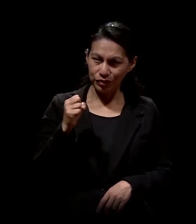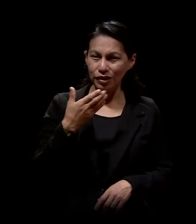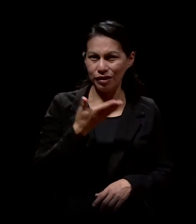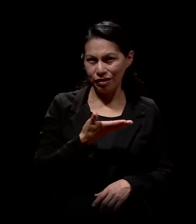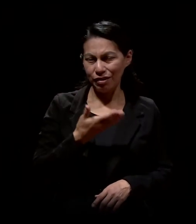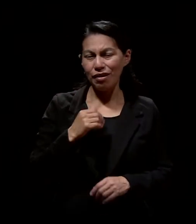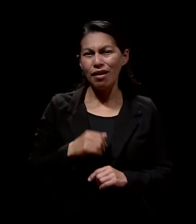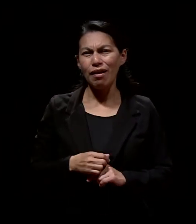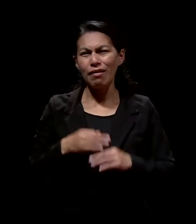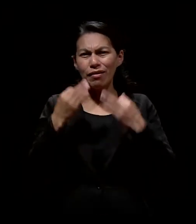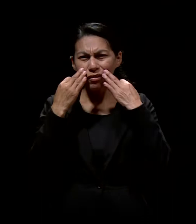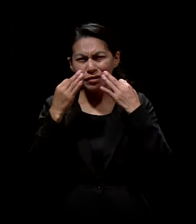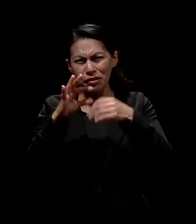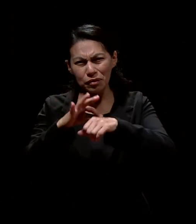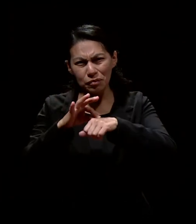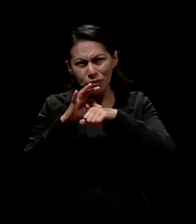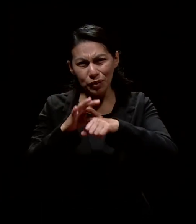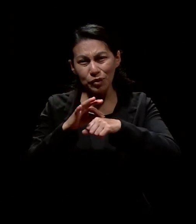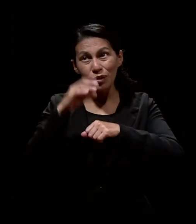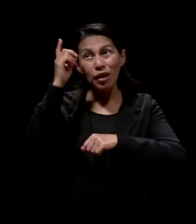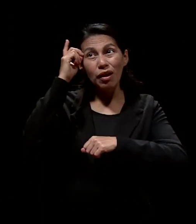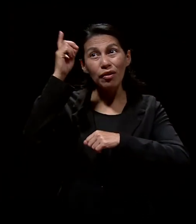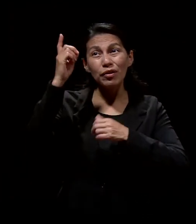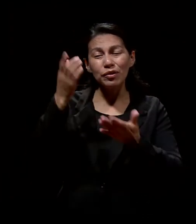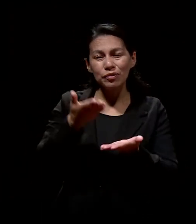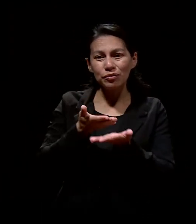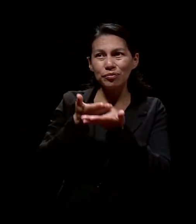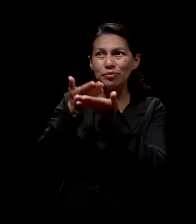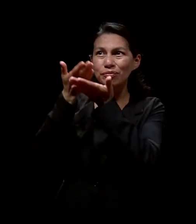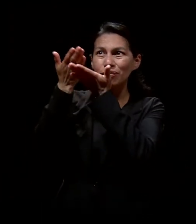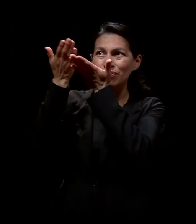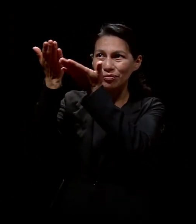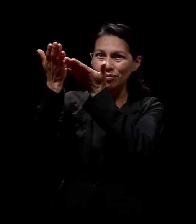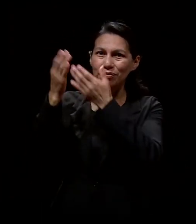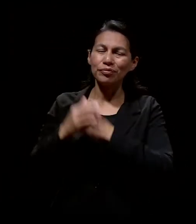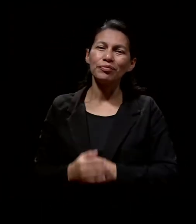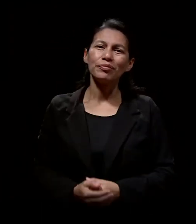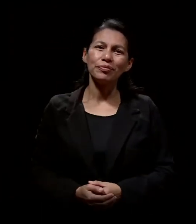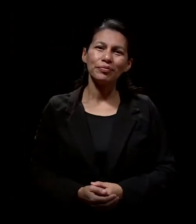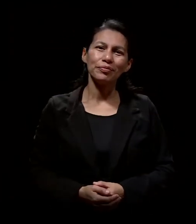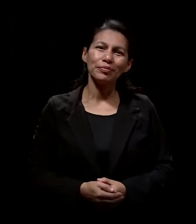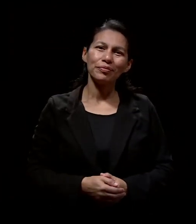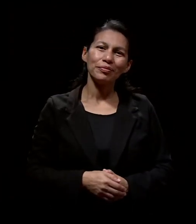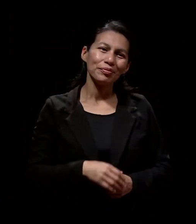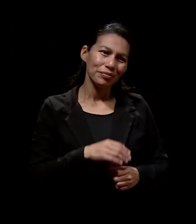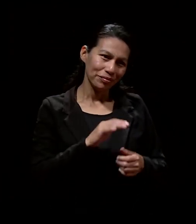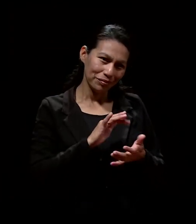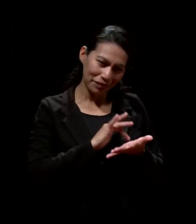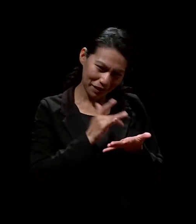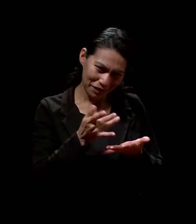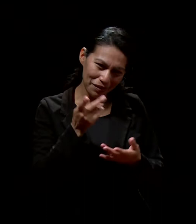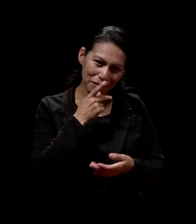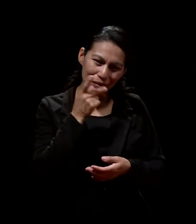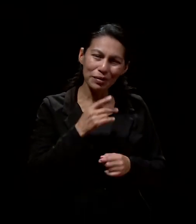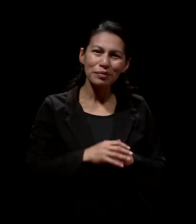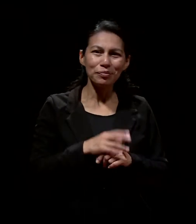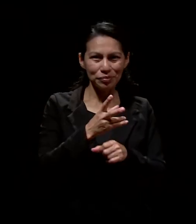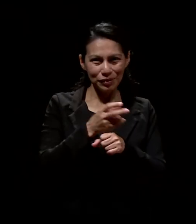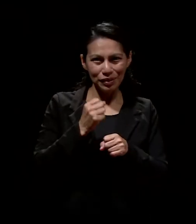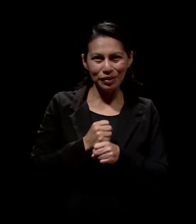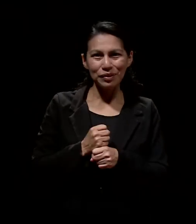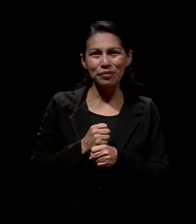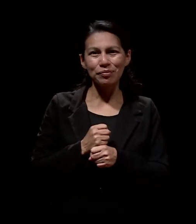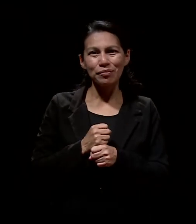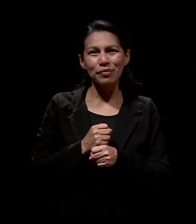su testimonio y glorificar a Dios delante de ustedes. Gaby, gracias. Gracias, Pastor, por